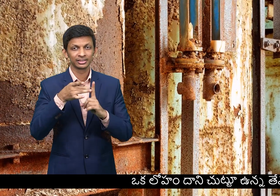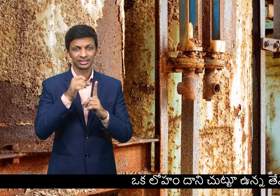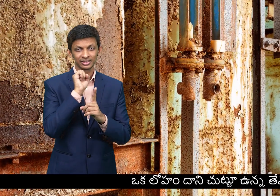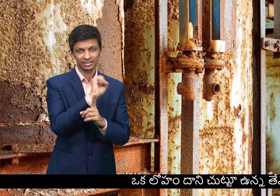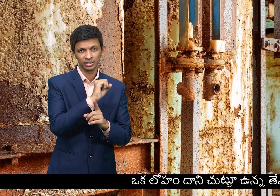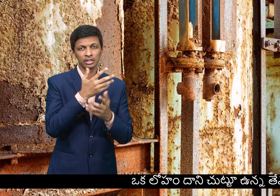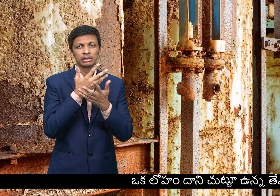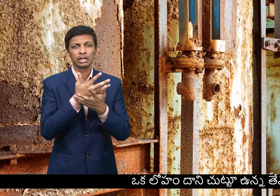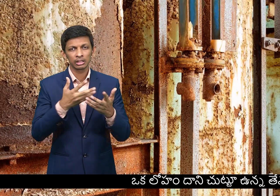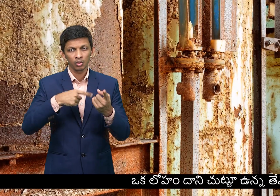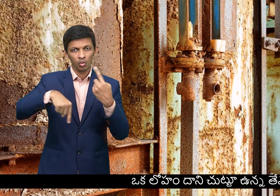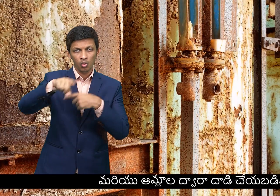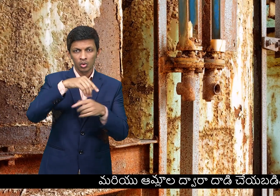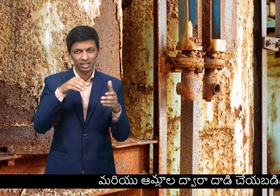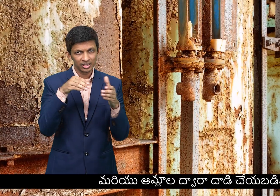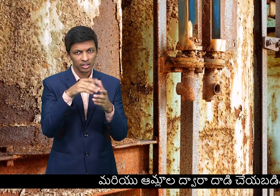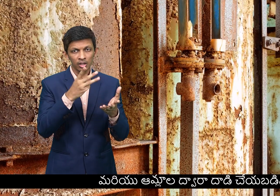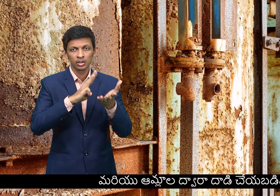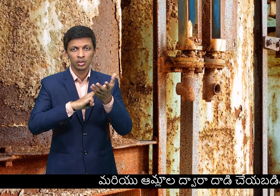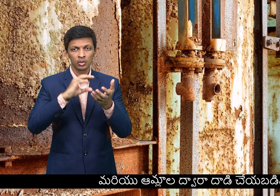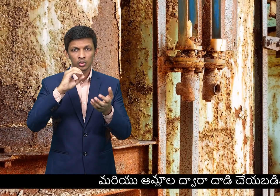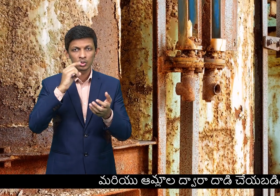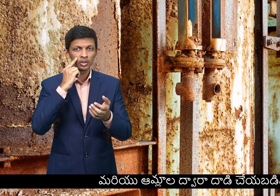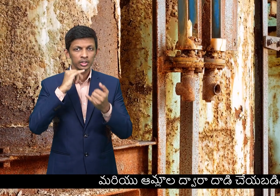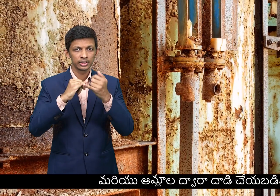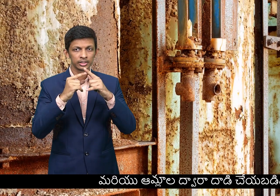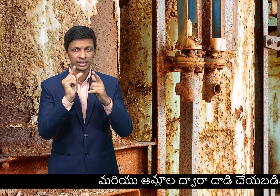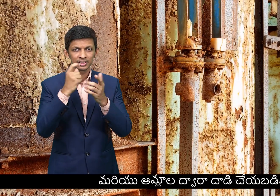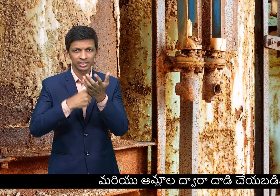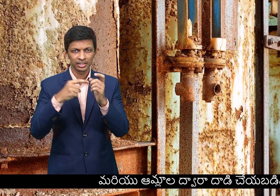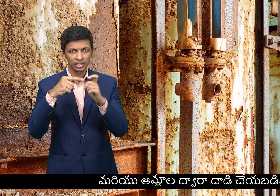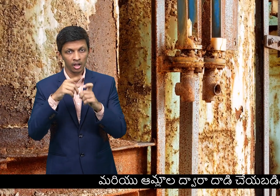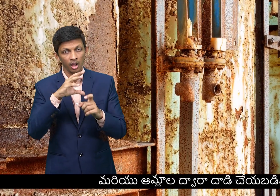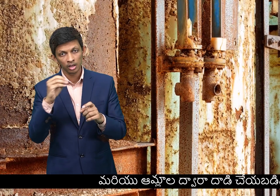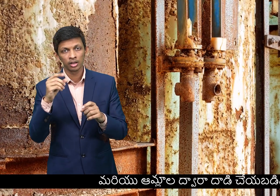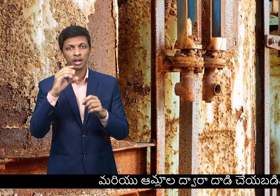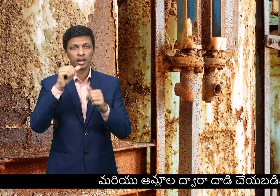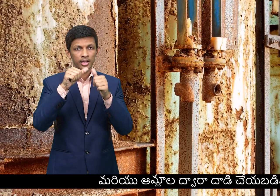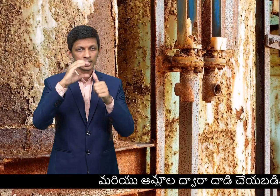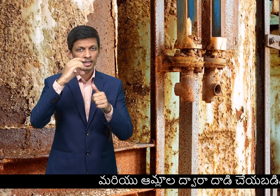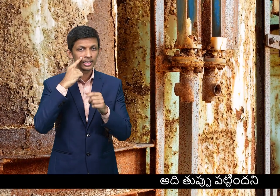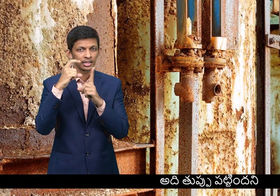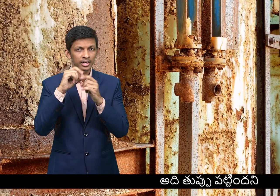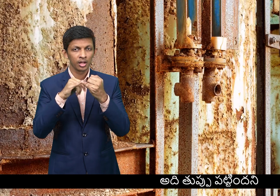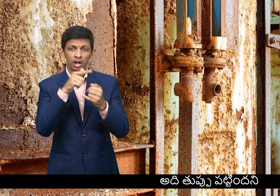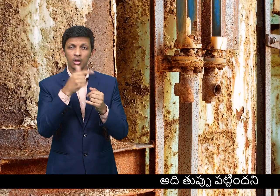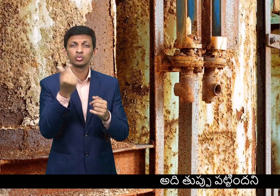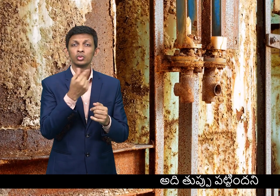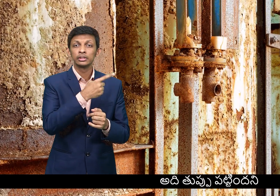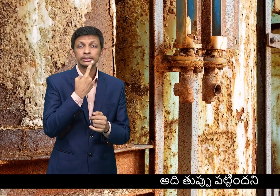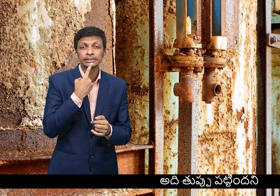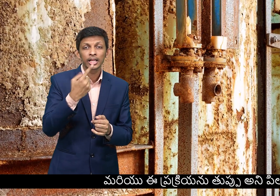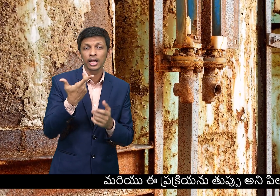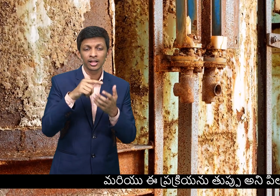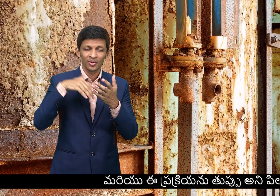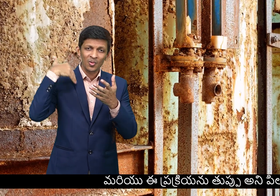ఒక లోహం దాని చుట్టూ ఉన్న తేమ మరియు ఆమ్లాల ద్వారా దాడి చేయబడినప్పుడు అది తుప్పు